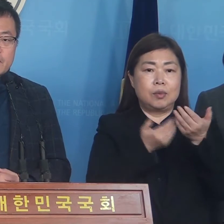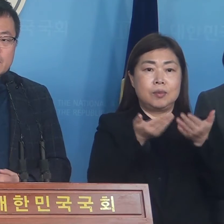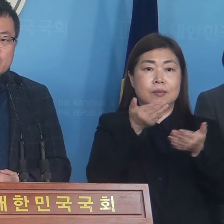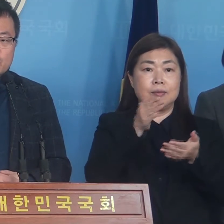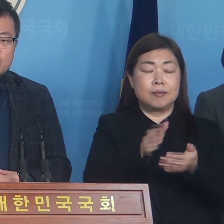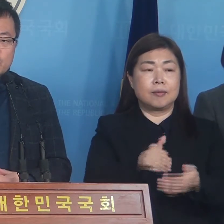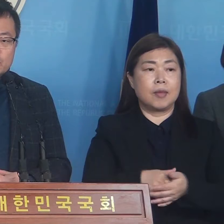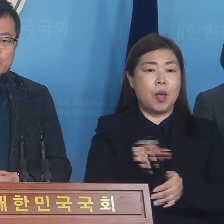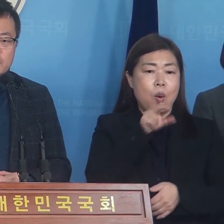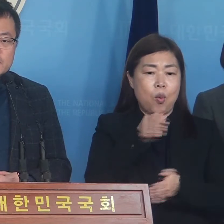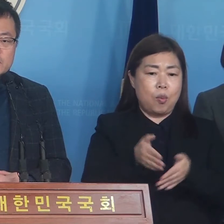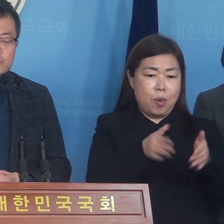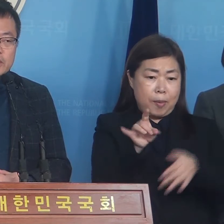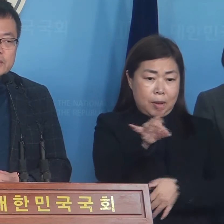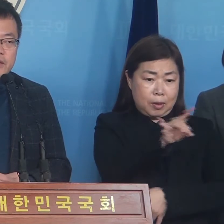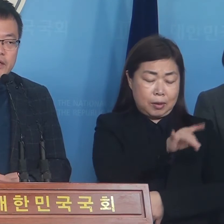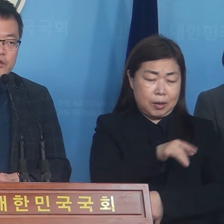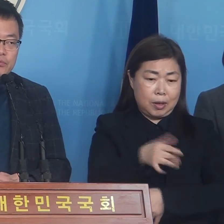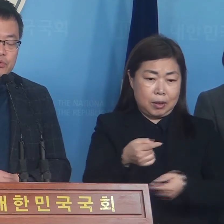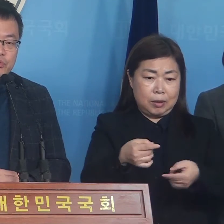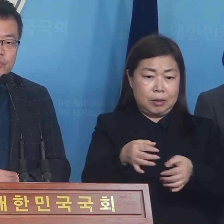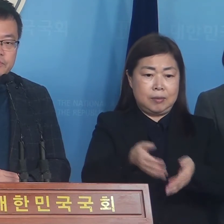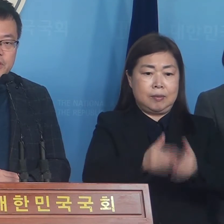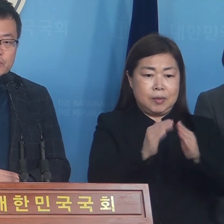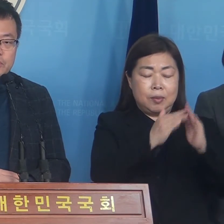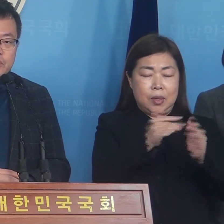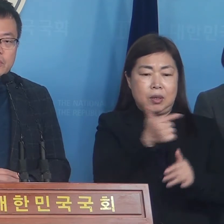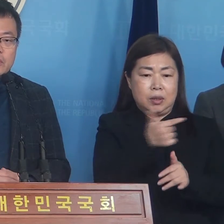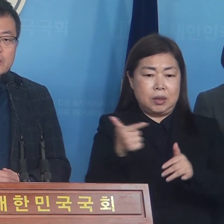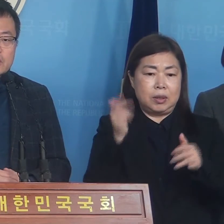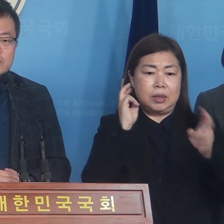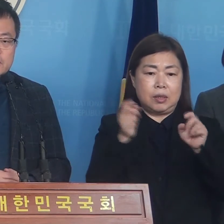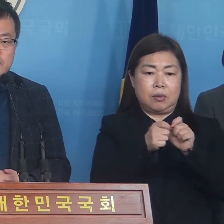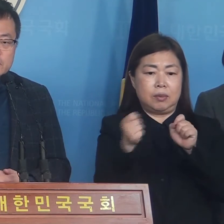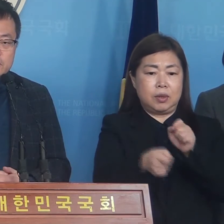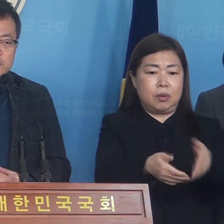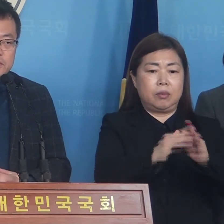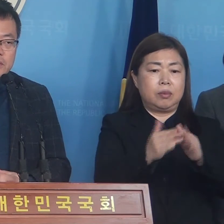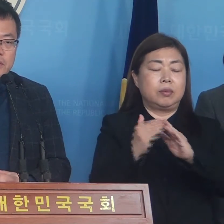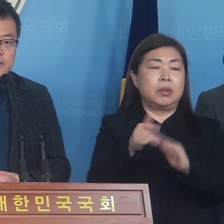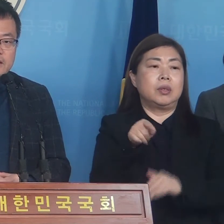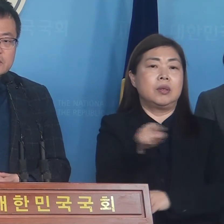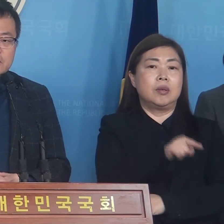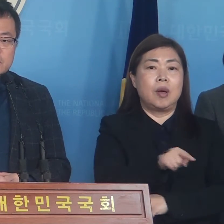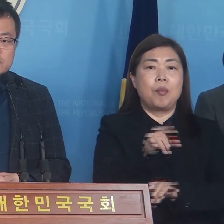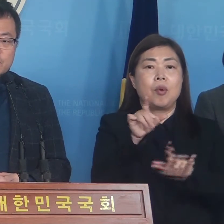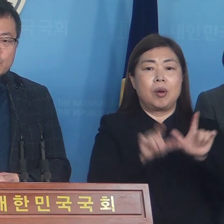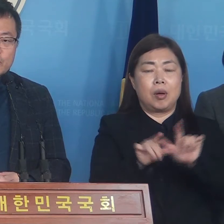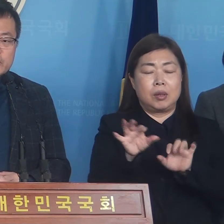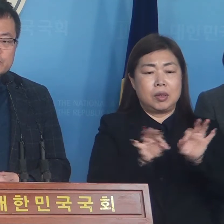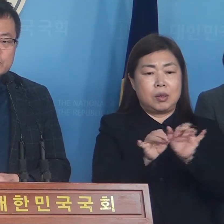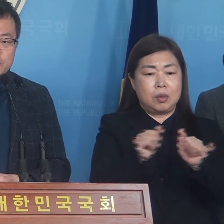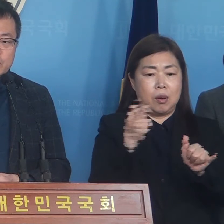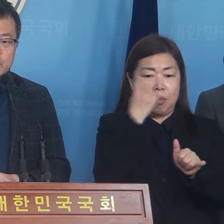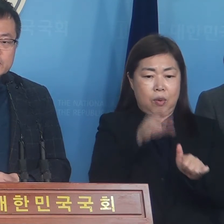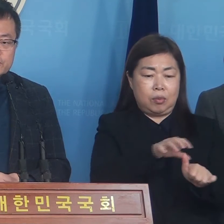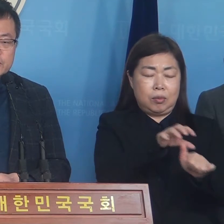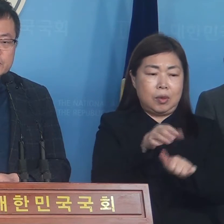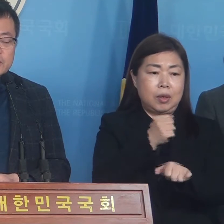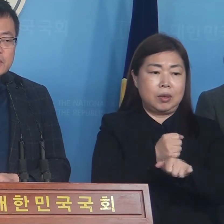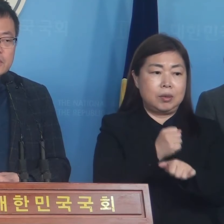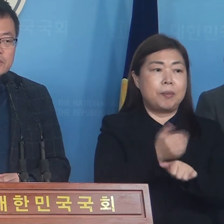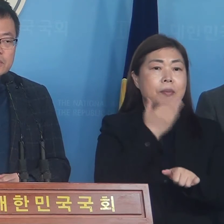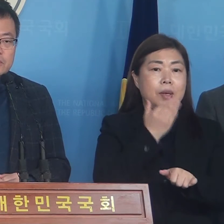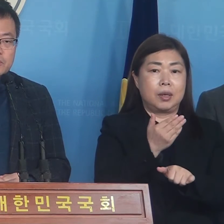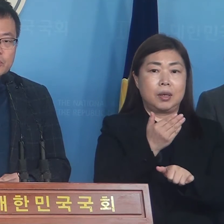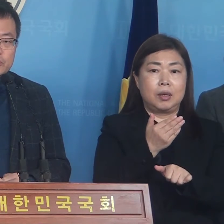말씀드렸지만 골목마다 들어와 있는 대기업 유통업체로부터 일단은 이러한 상점가들을 보호할 수